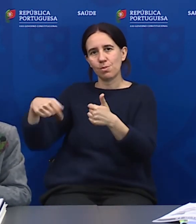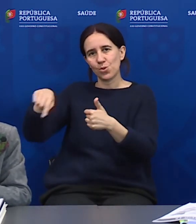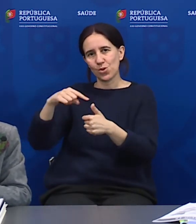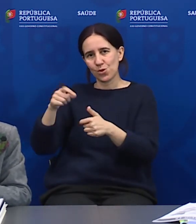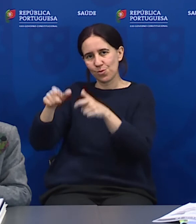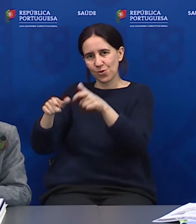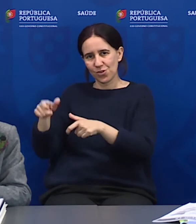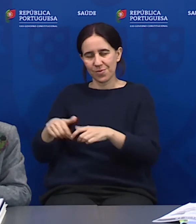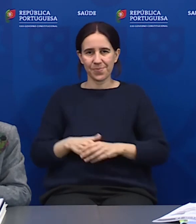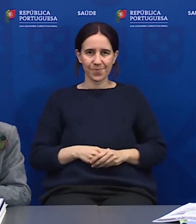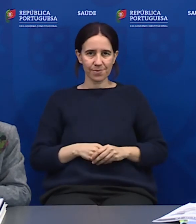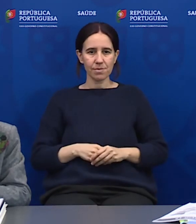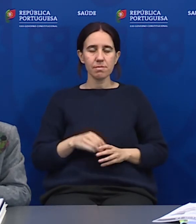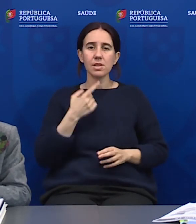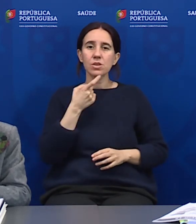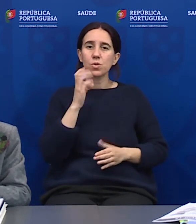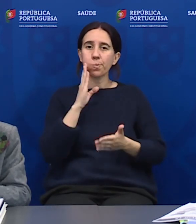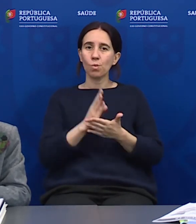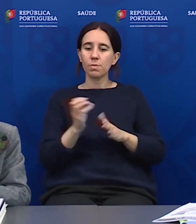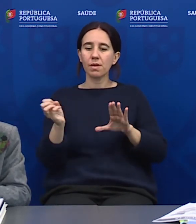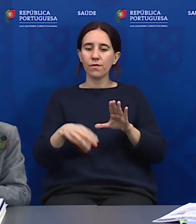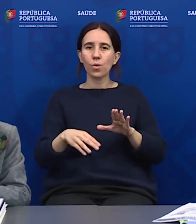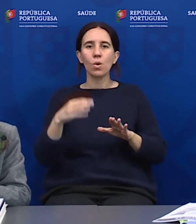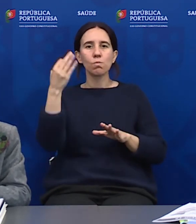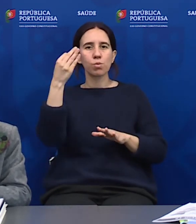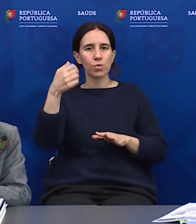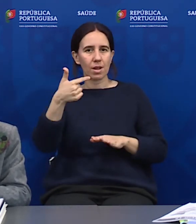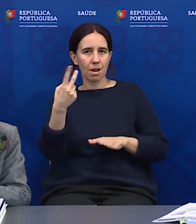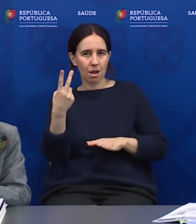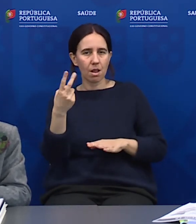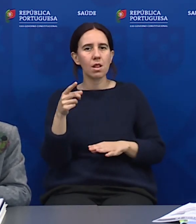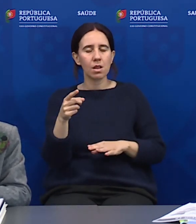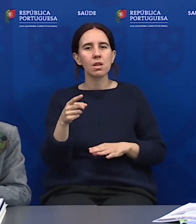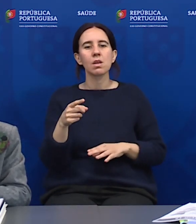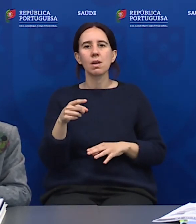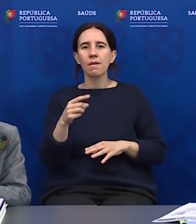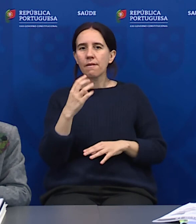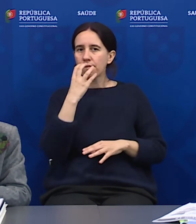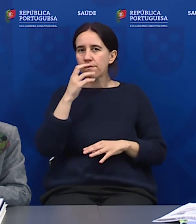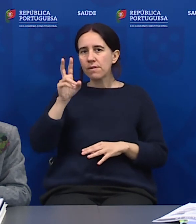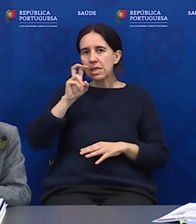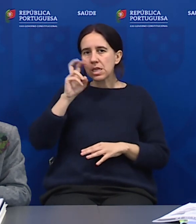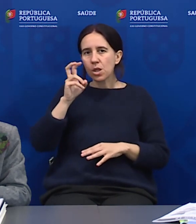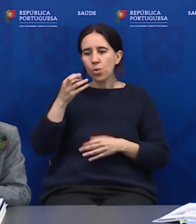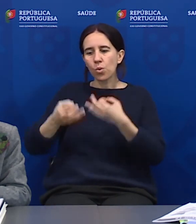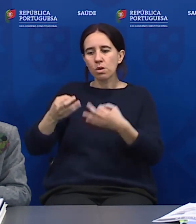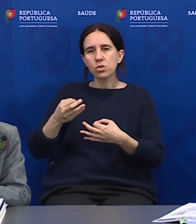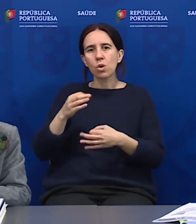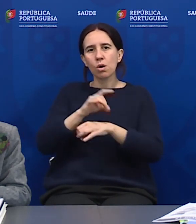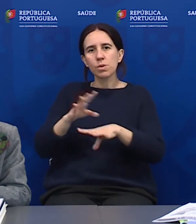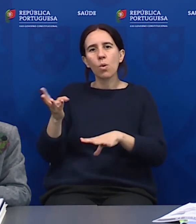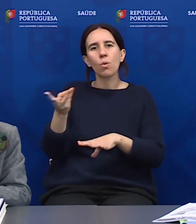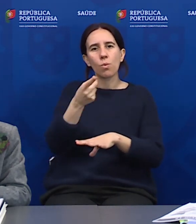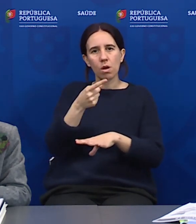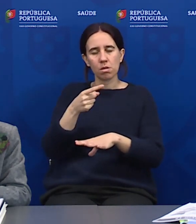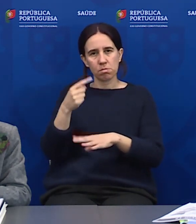pessoas. Última questão enviada pelo Porto Canal. Qual é a distribuição de ventiladores nos hospitais? Estão em